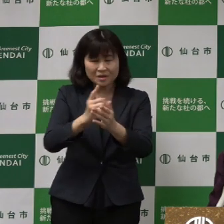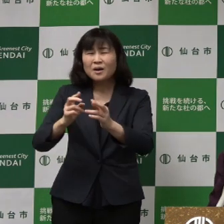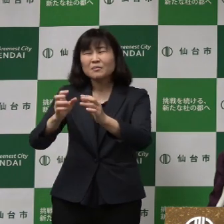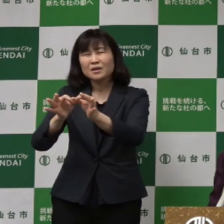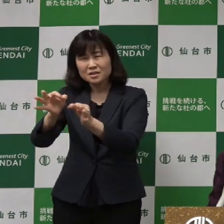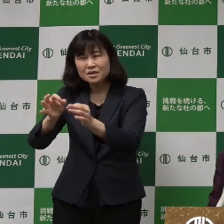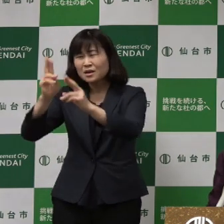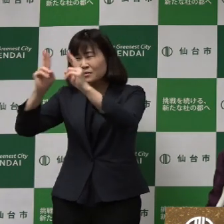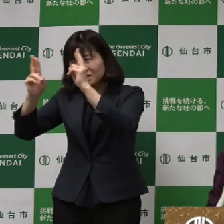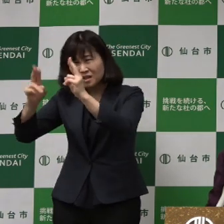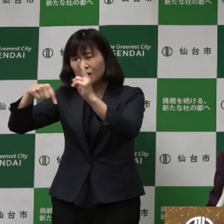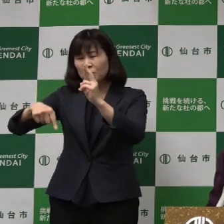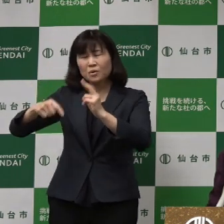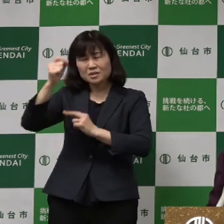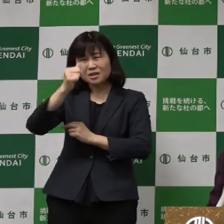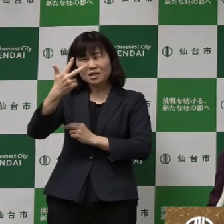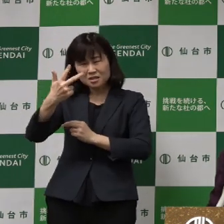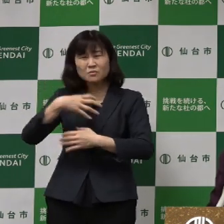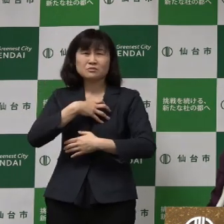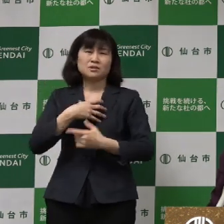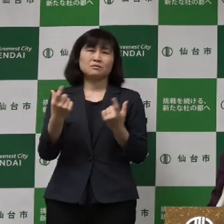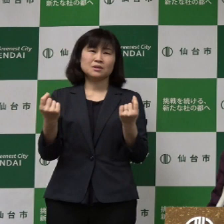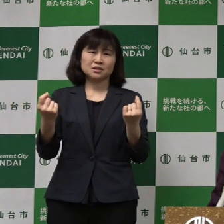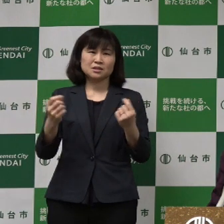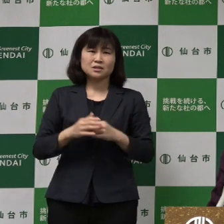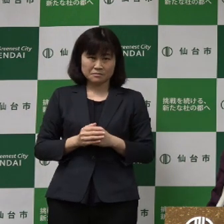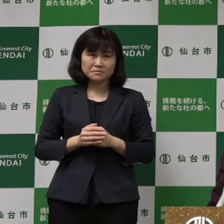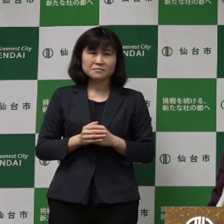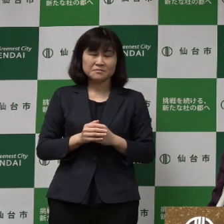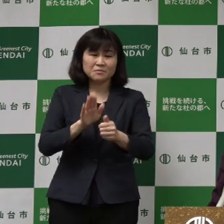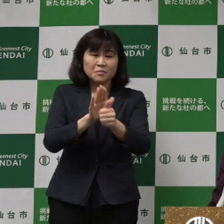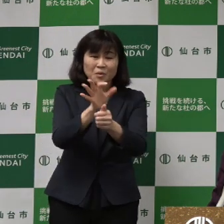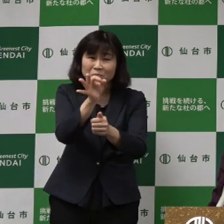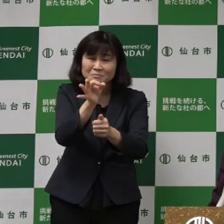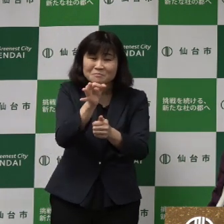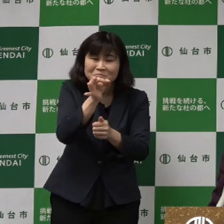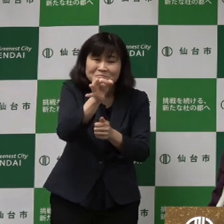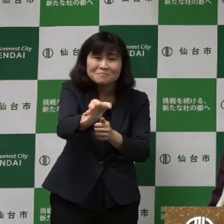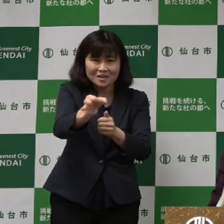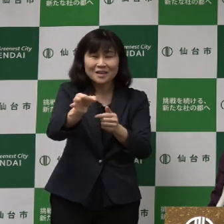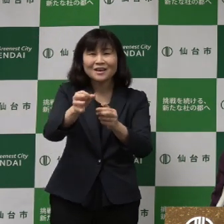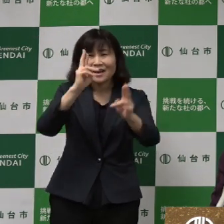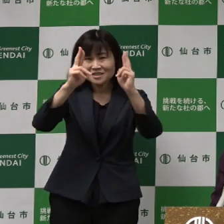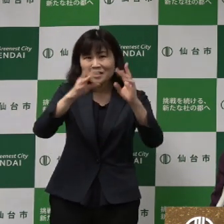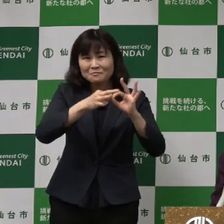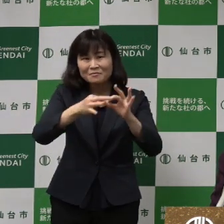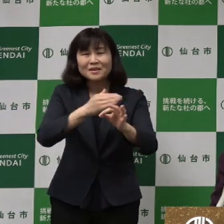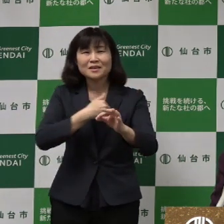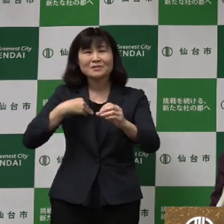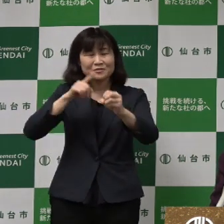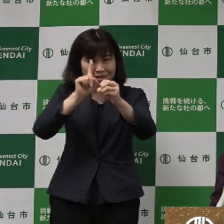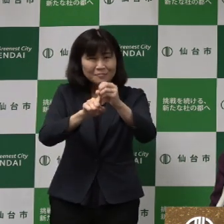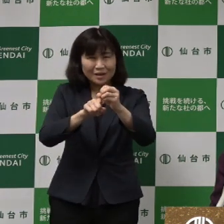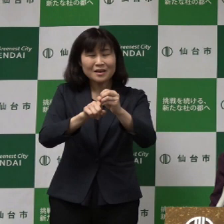広く及んでおります。迅速な支給につなげていくために、申請に必要な書類も可能な限り